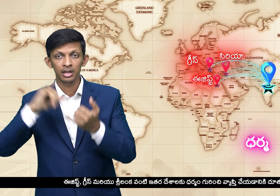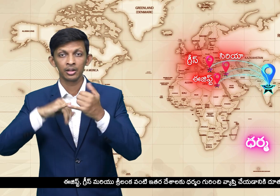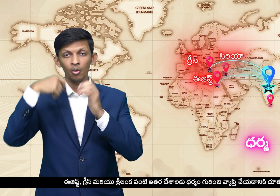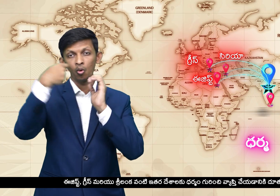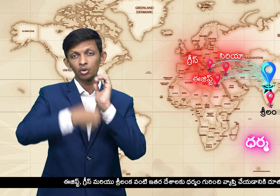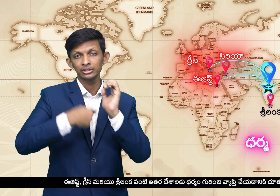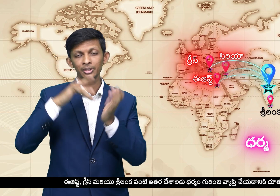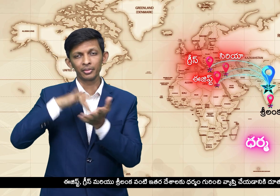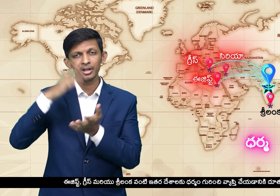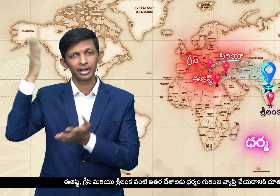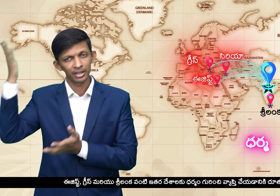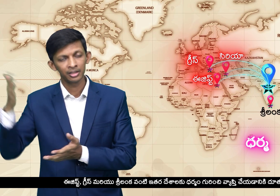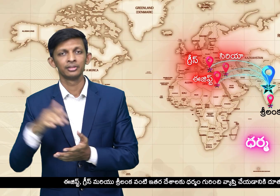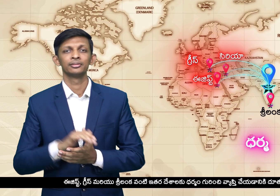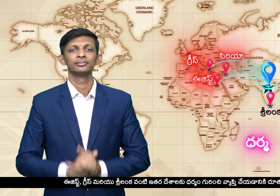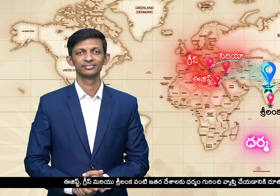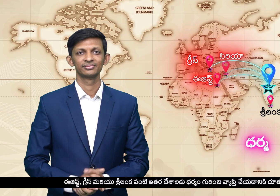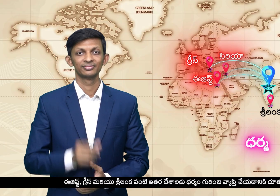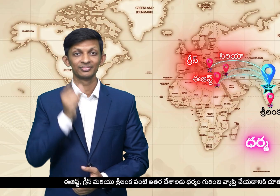పంపాడు.